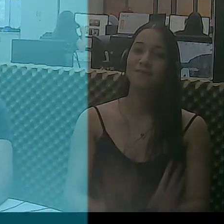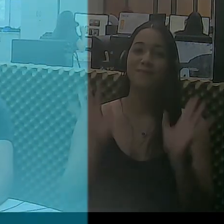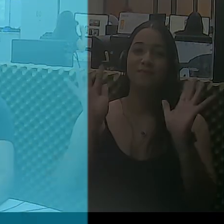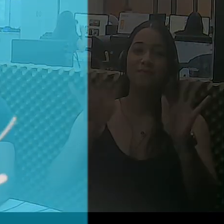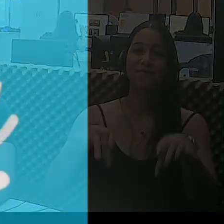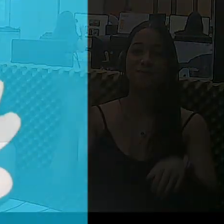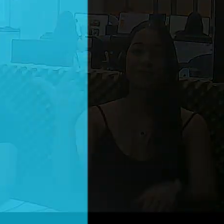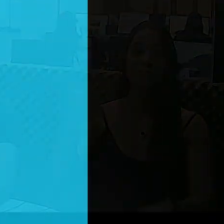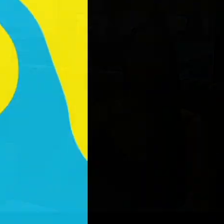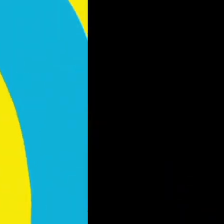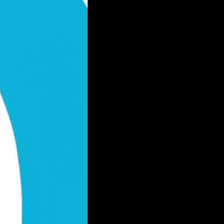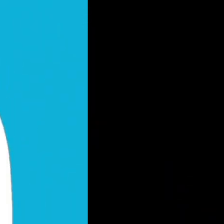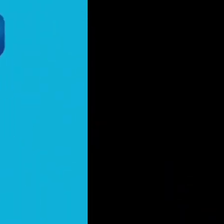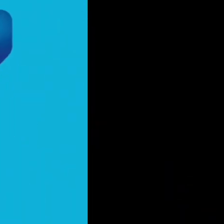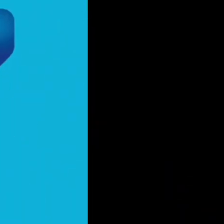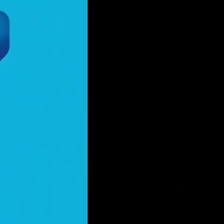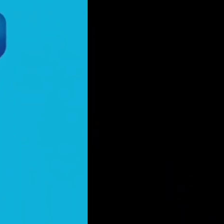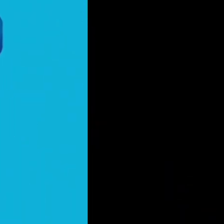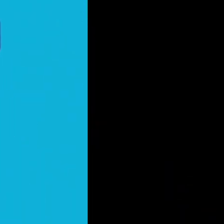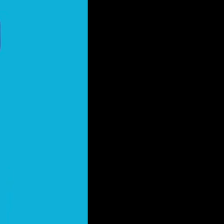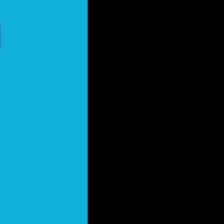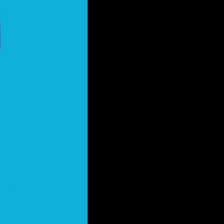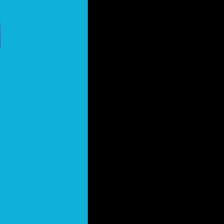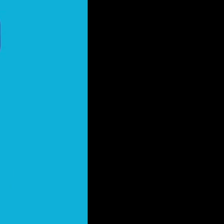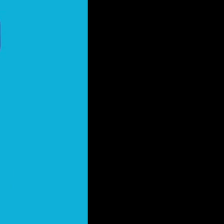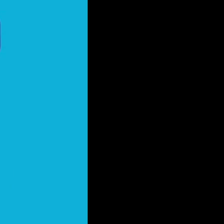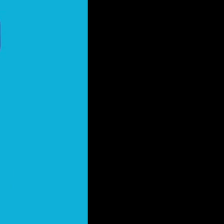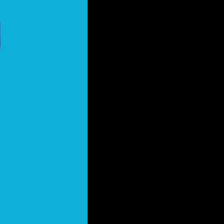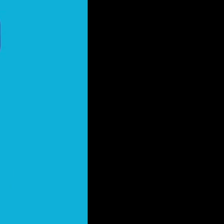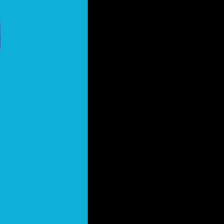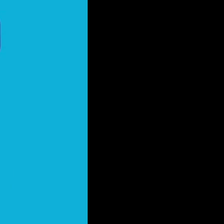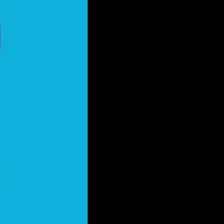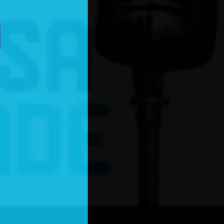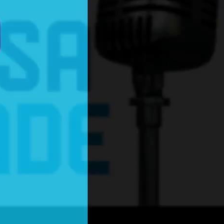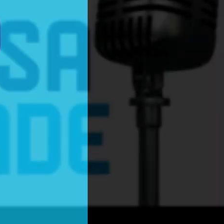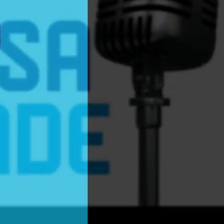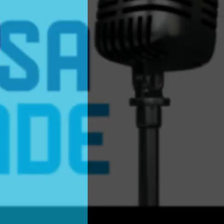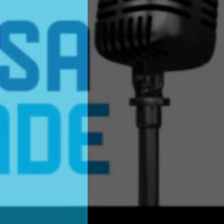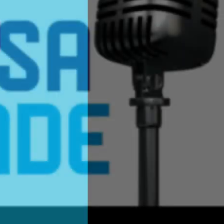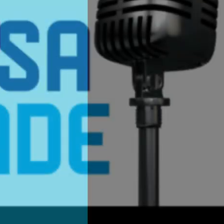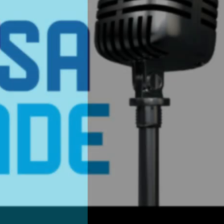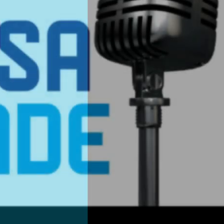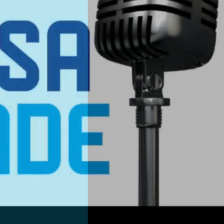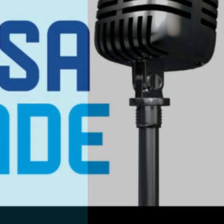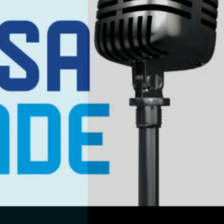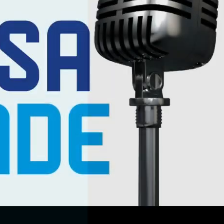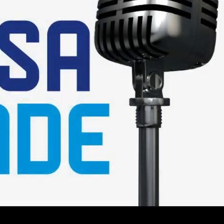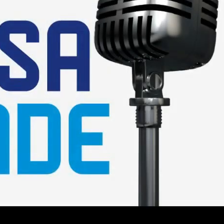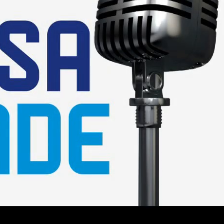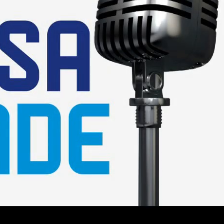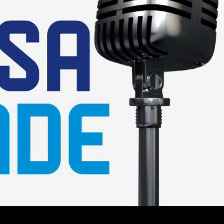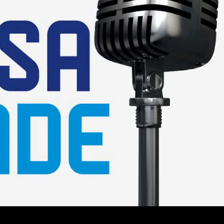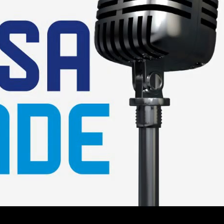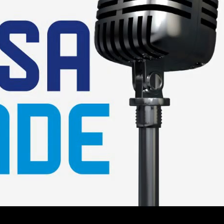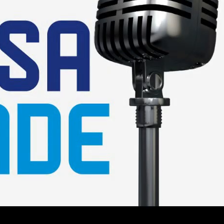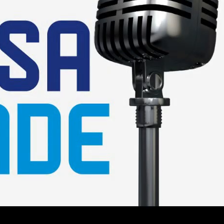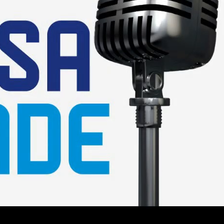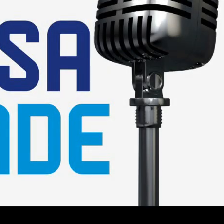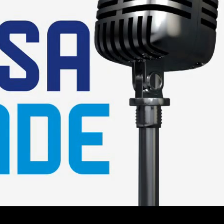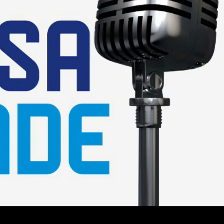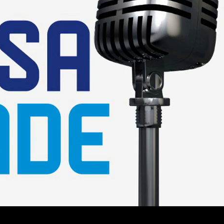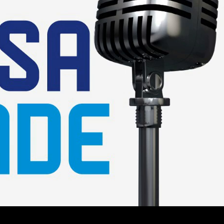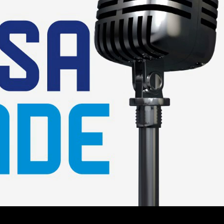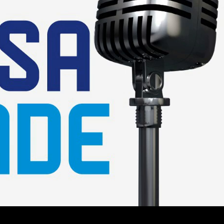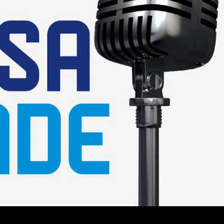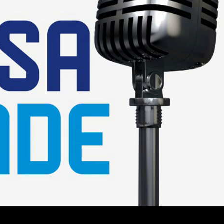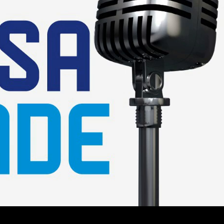fica por aqui mais uma edição do programa da Rádio nossa cidade continue conosco no portal da prefeitura